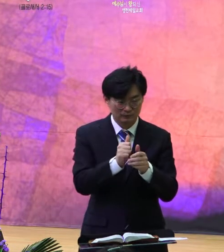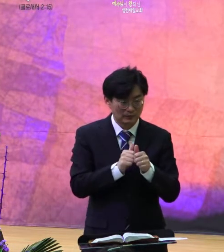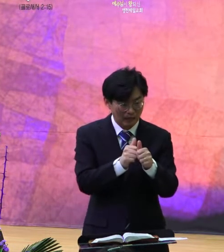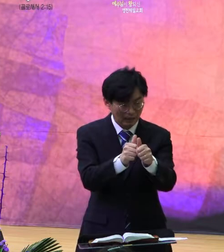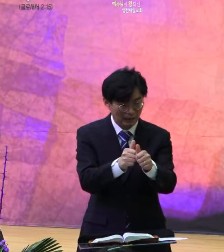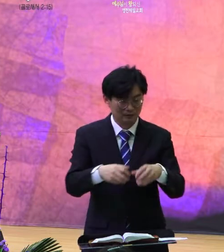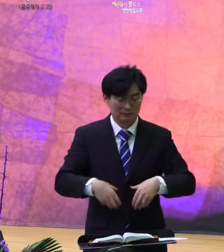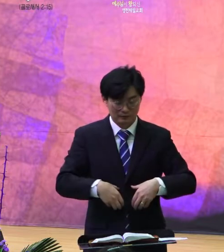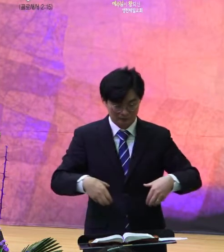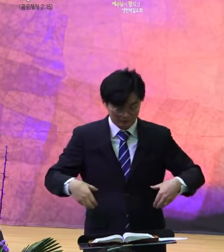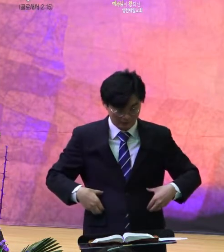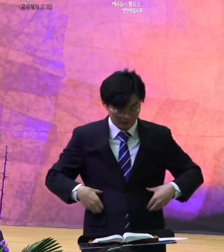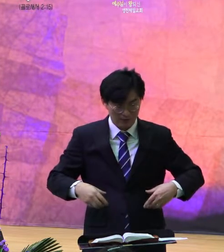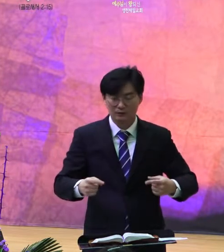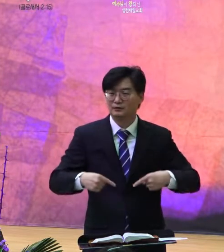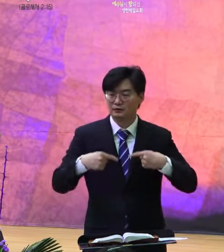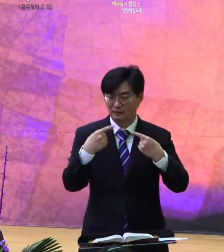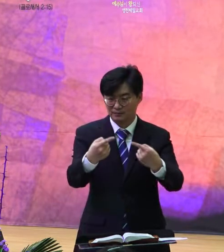때에